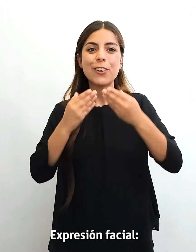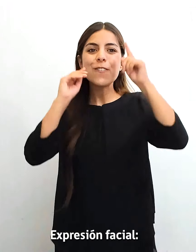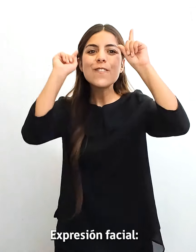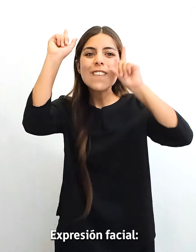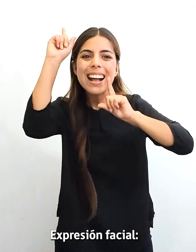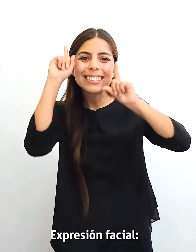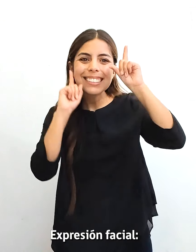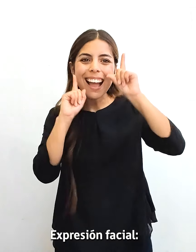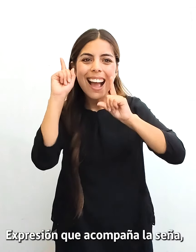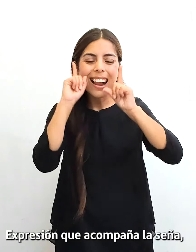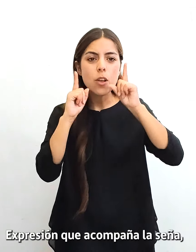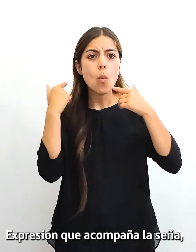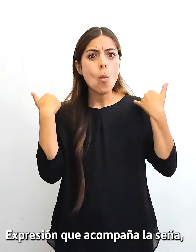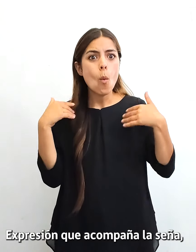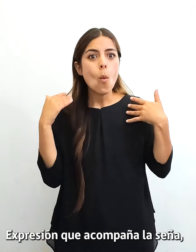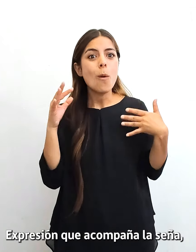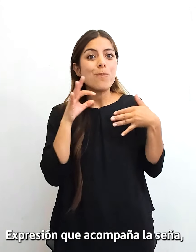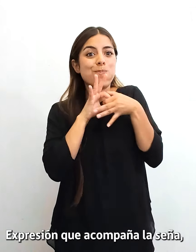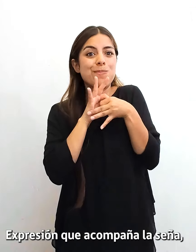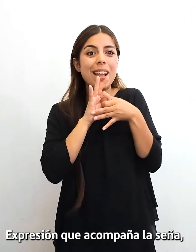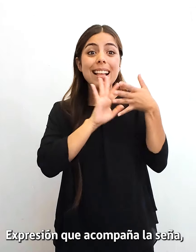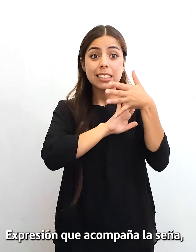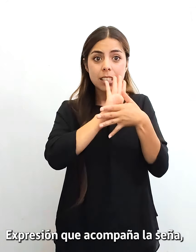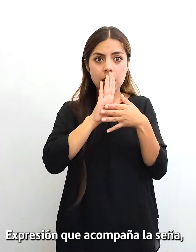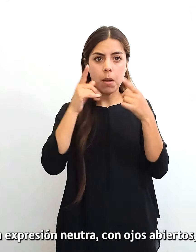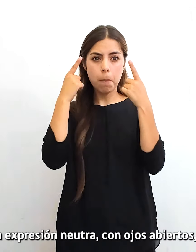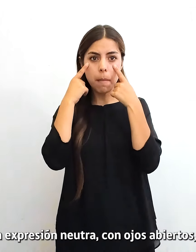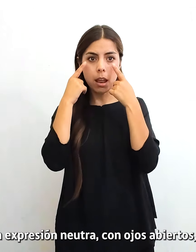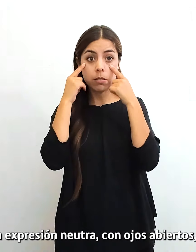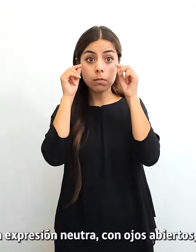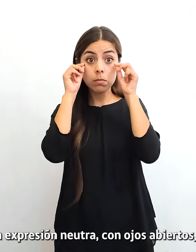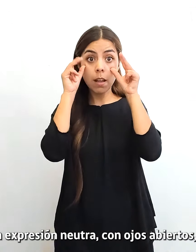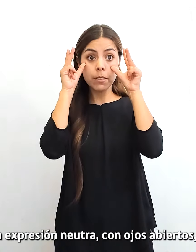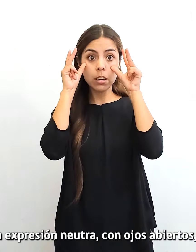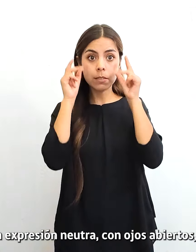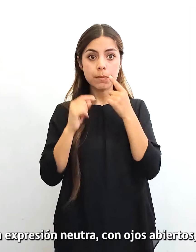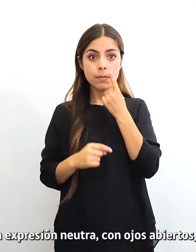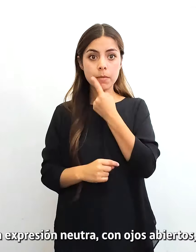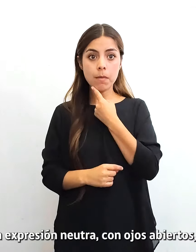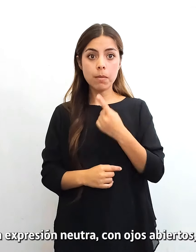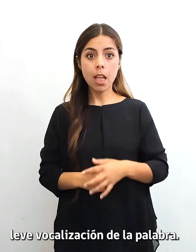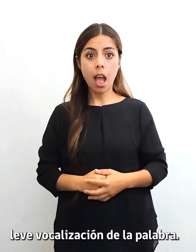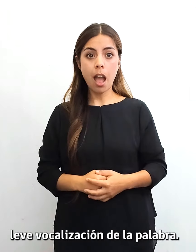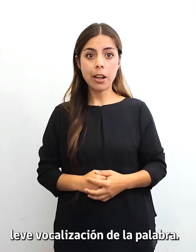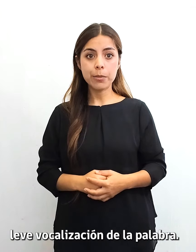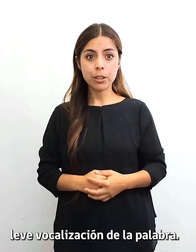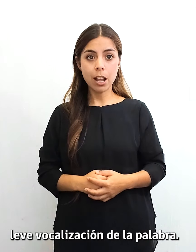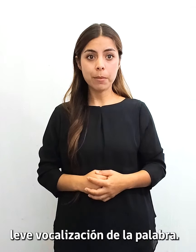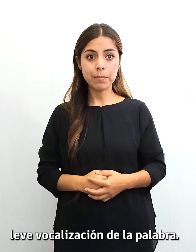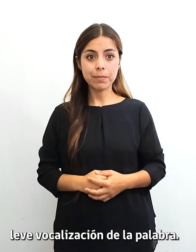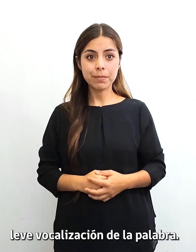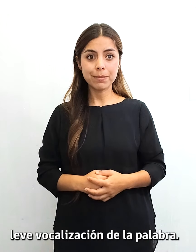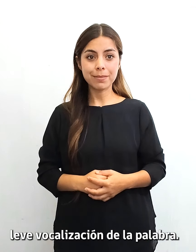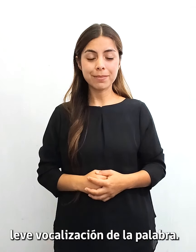Expresión facial, expresión que acompaña la seña. La expresión neutra, con ojos abiertos, leve vocalización de la palabra.